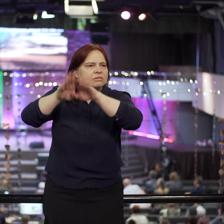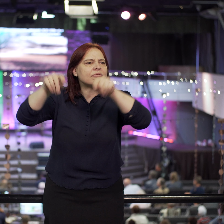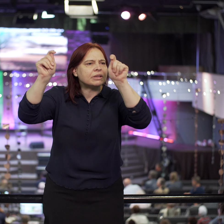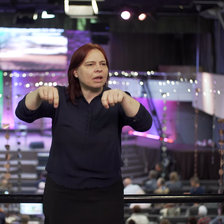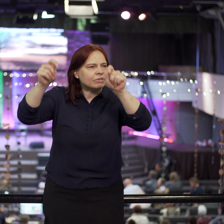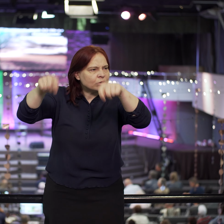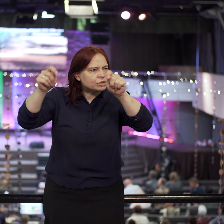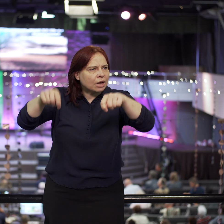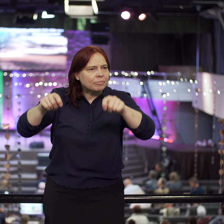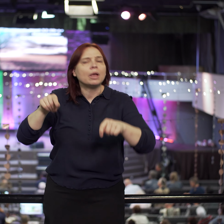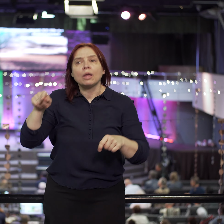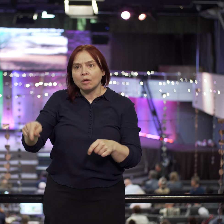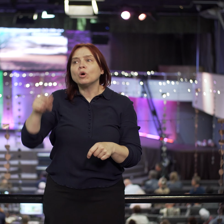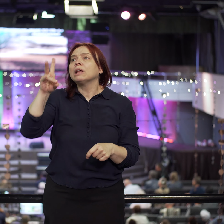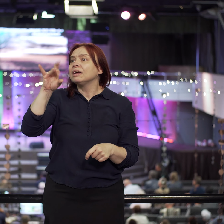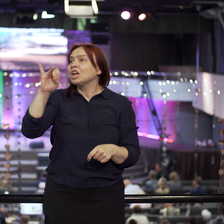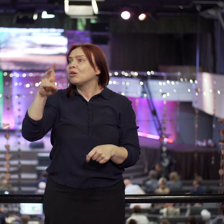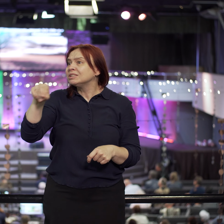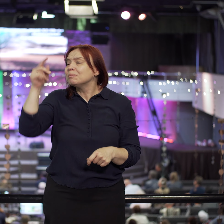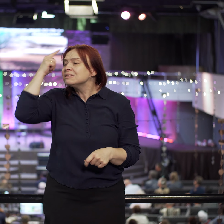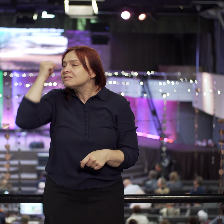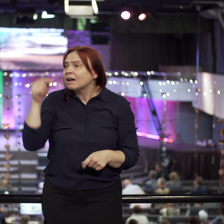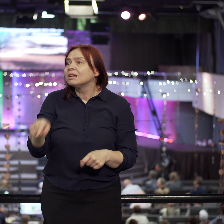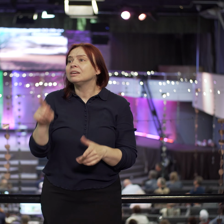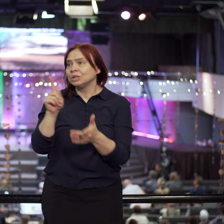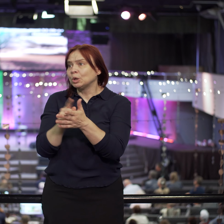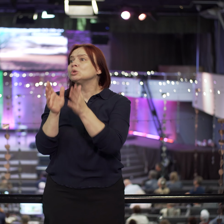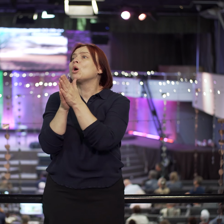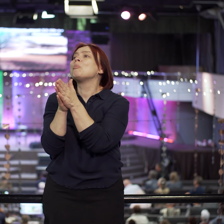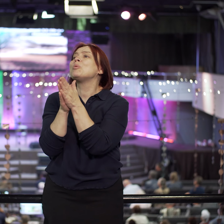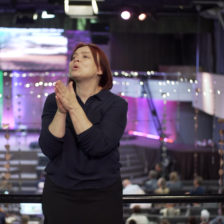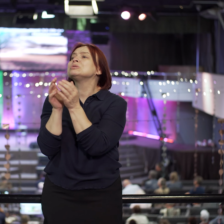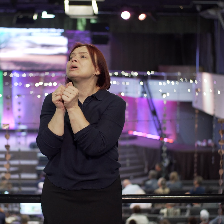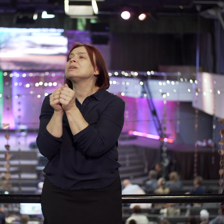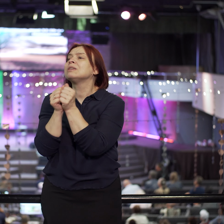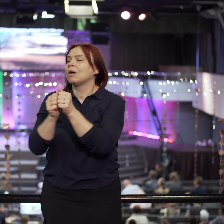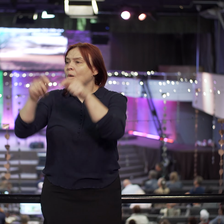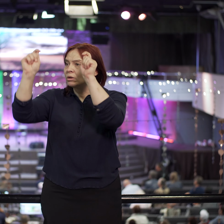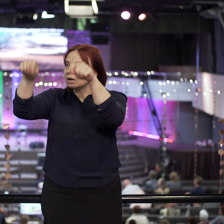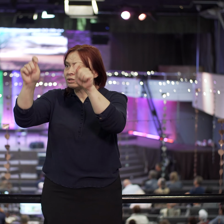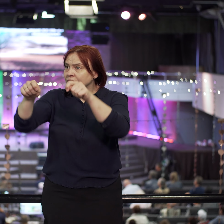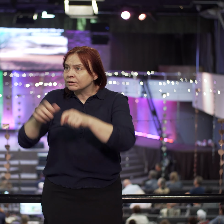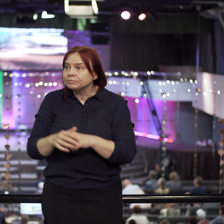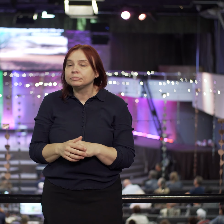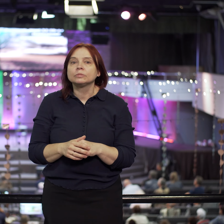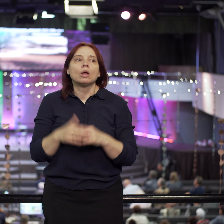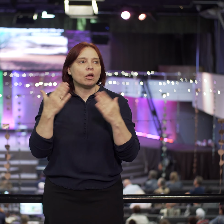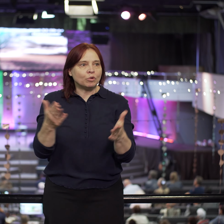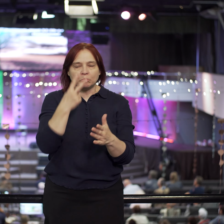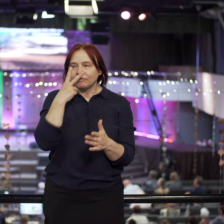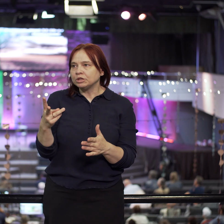были просить. Но здесь была ситуация кризисная.